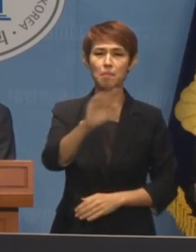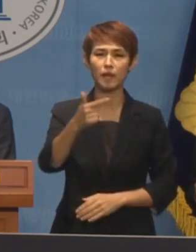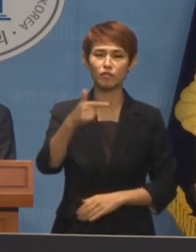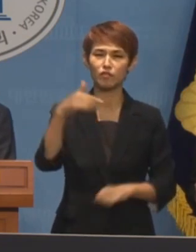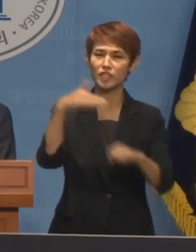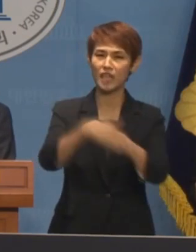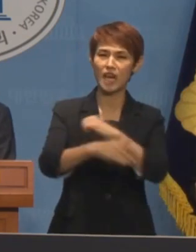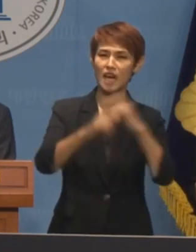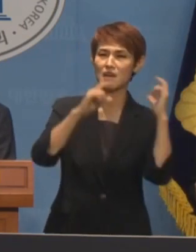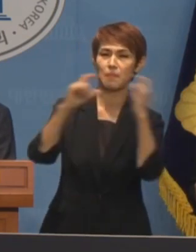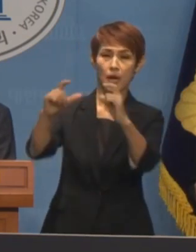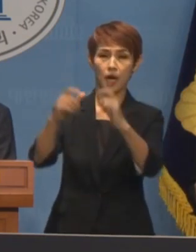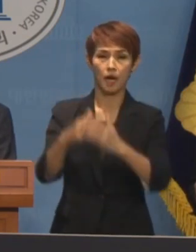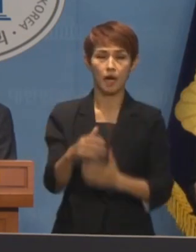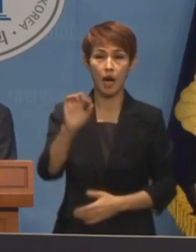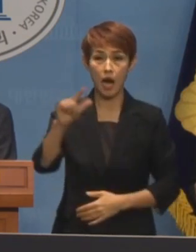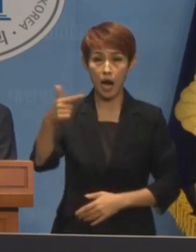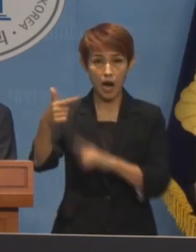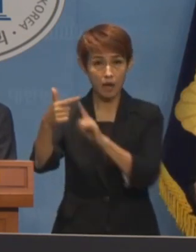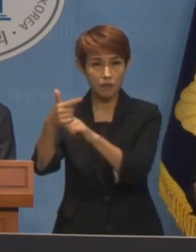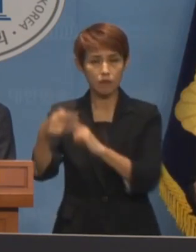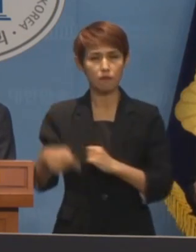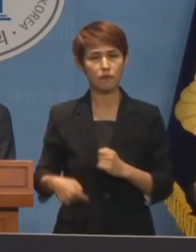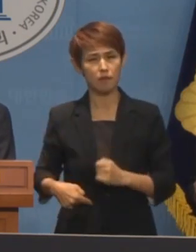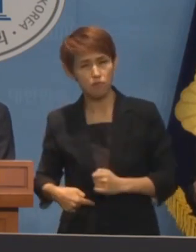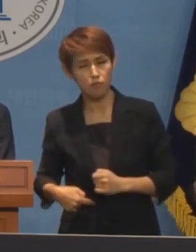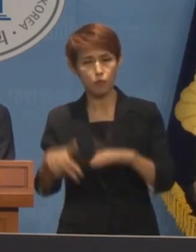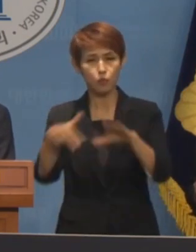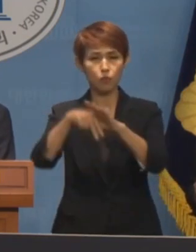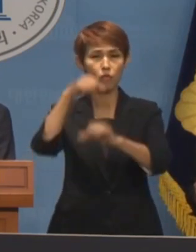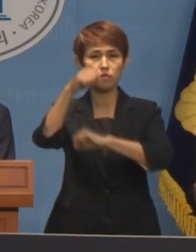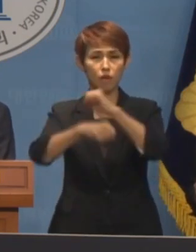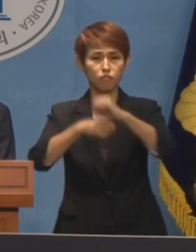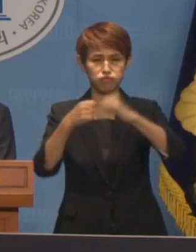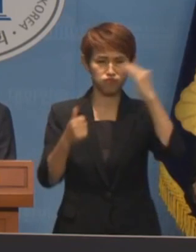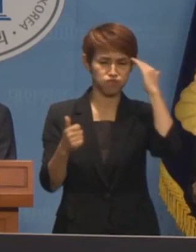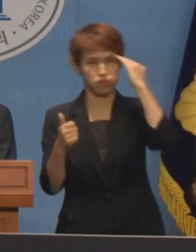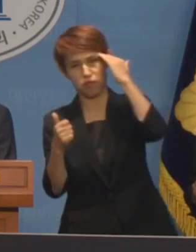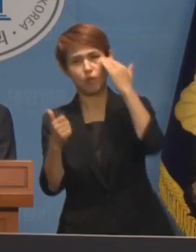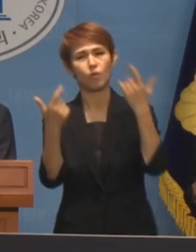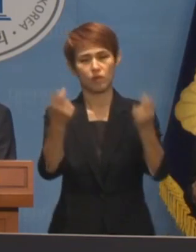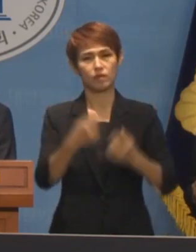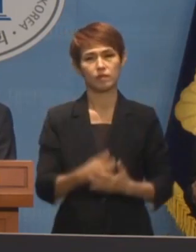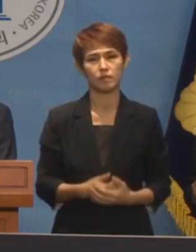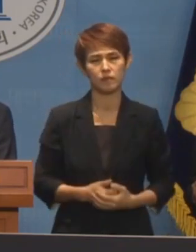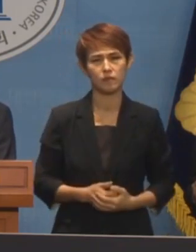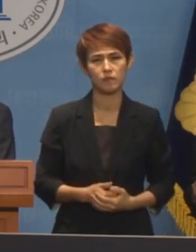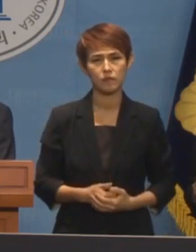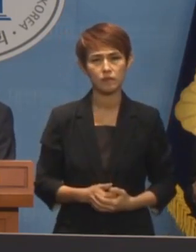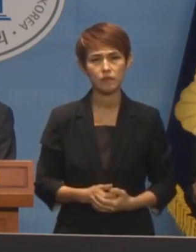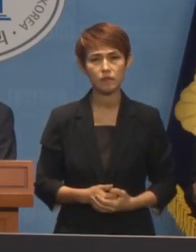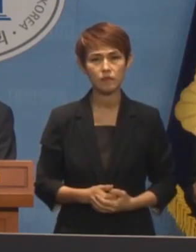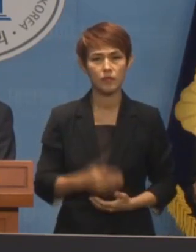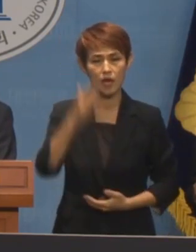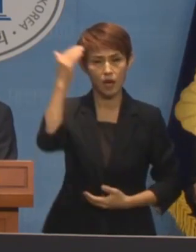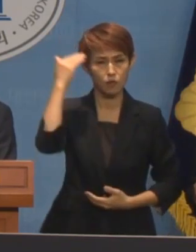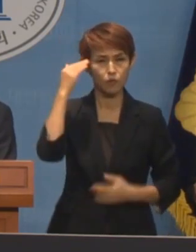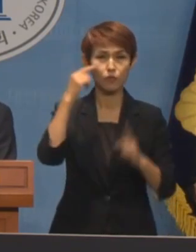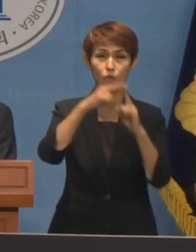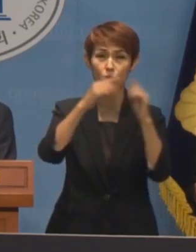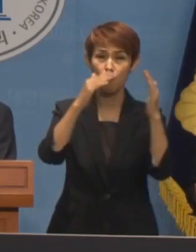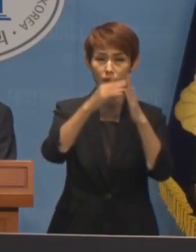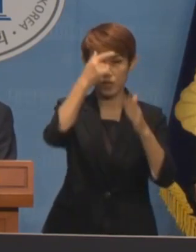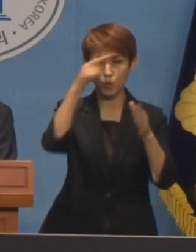이는 먼저 안 후보자의 양심과 종교의 자를 심각히 침해한 것이며, 나아가 한국교회